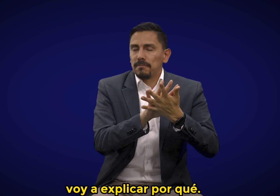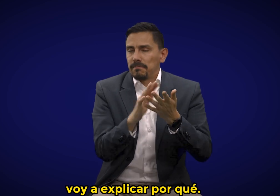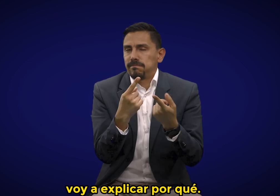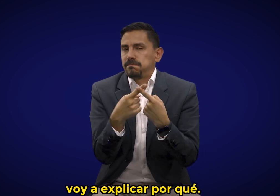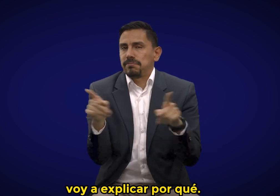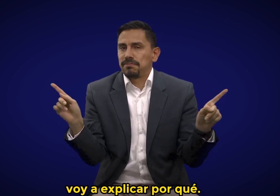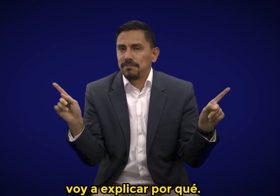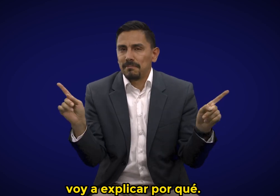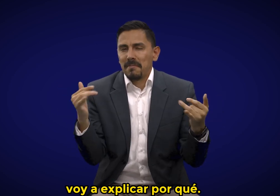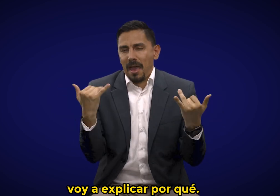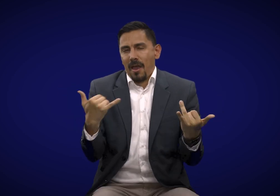explicar por qué.